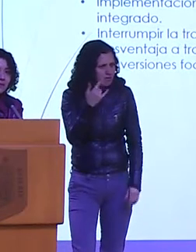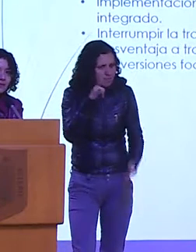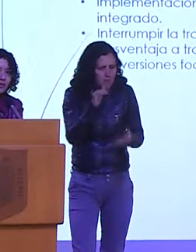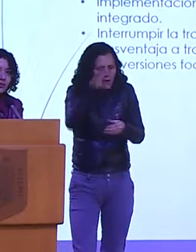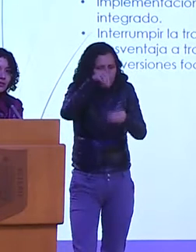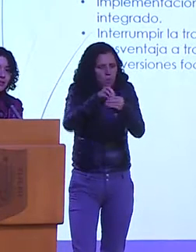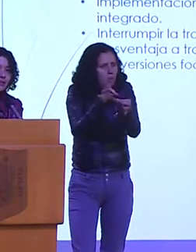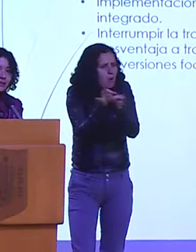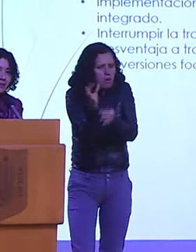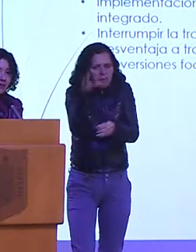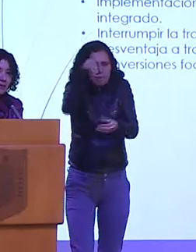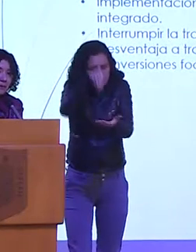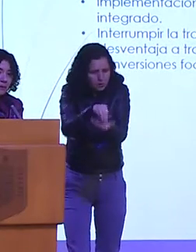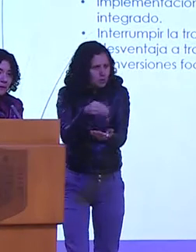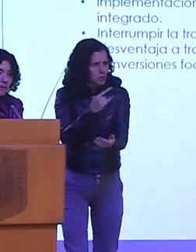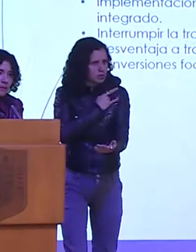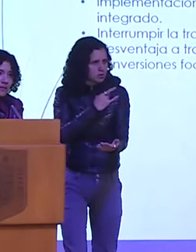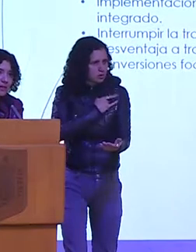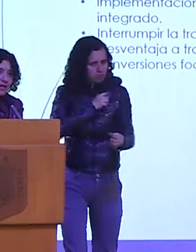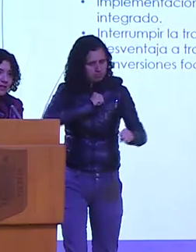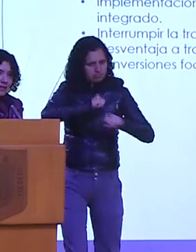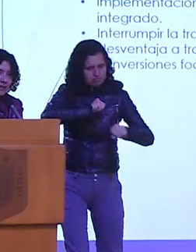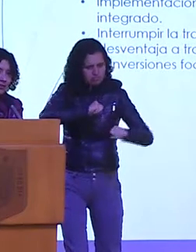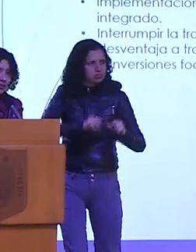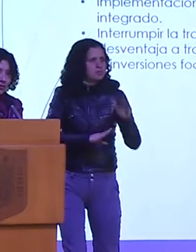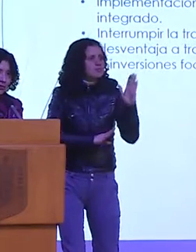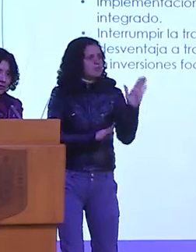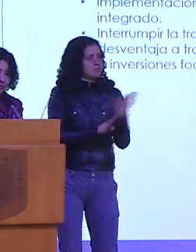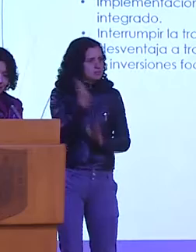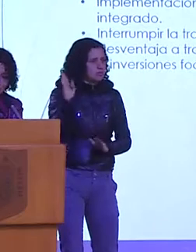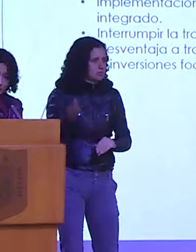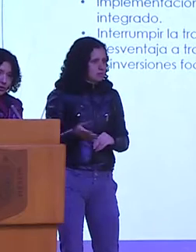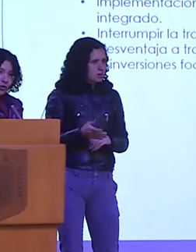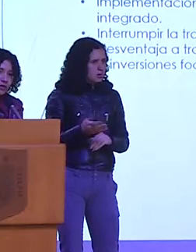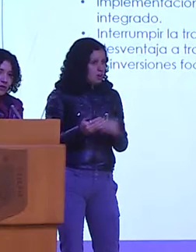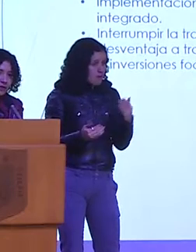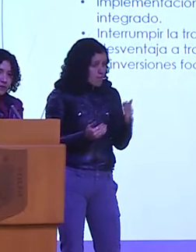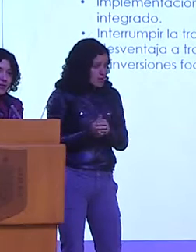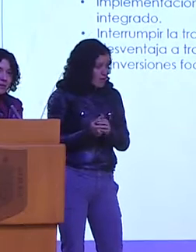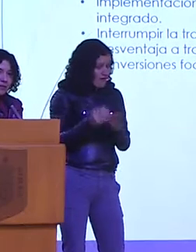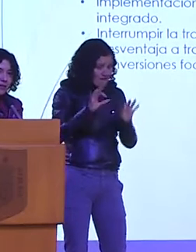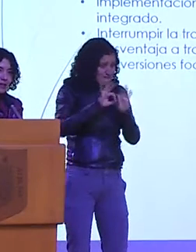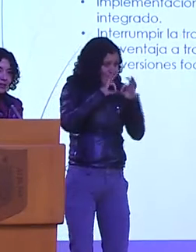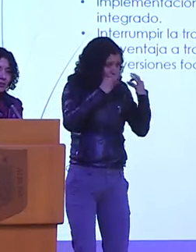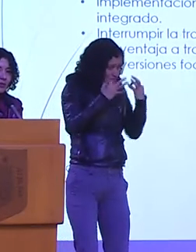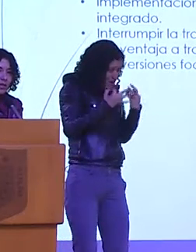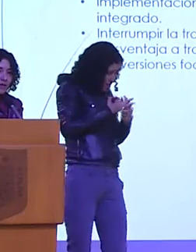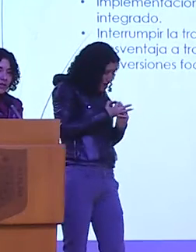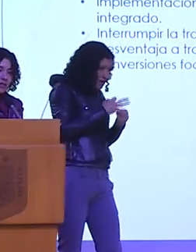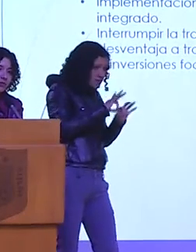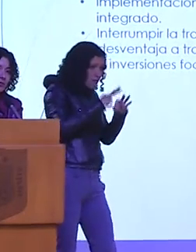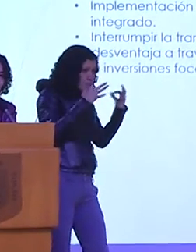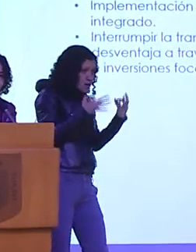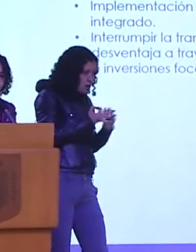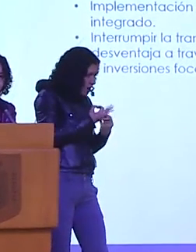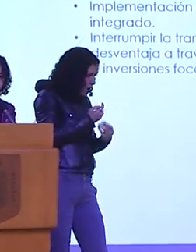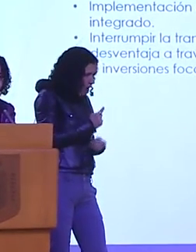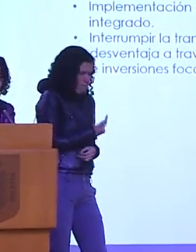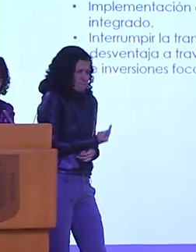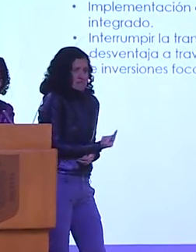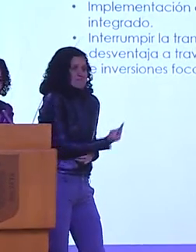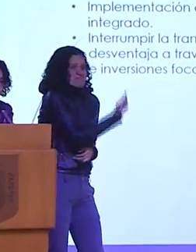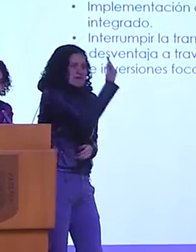y empiezan a encontrarse de primera generación en toda una familia, primera generación que van a la